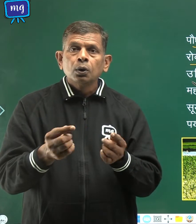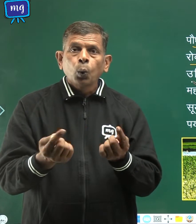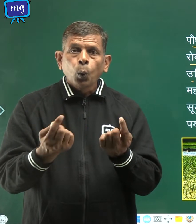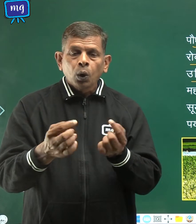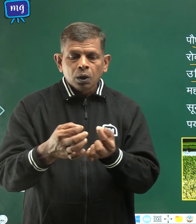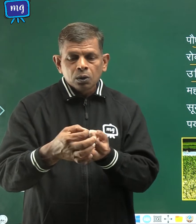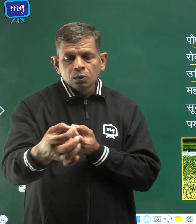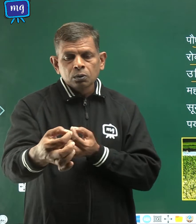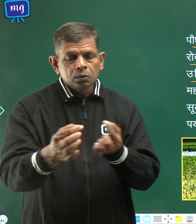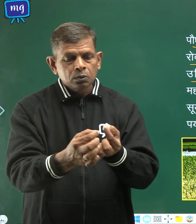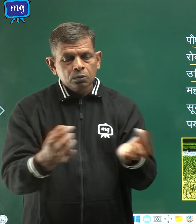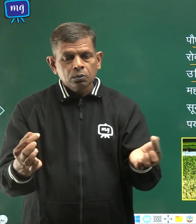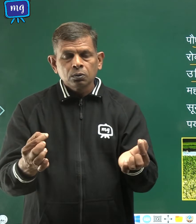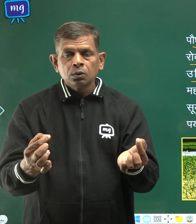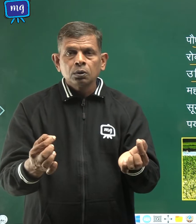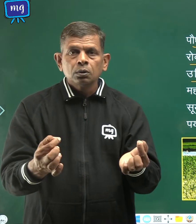उचित दूरी होना